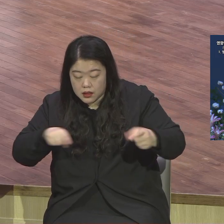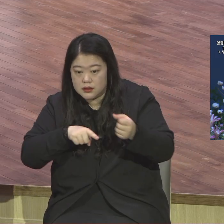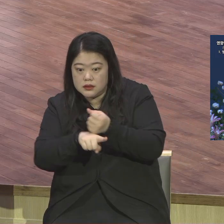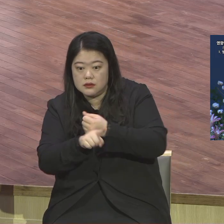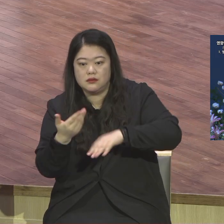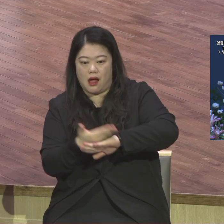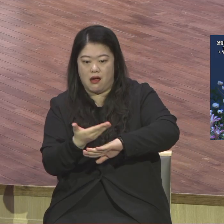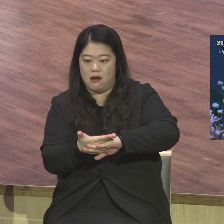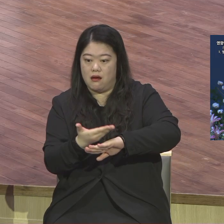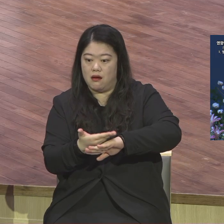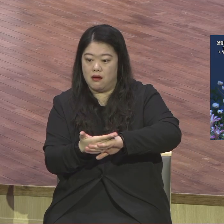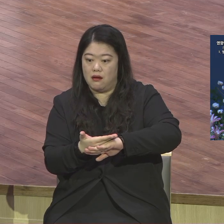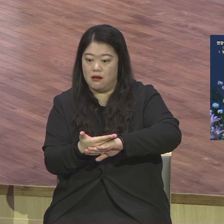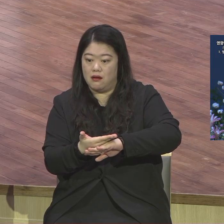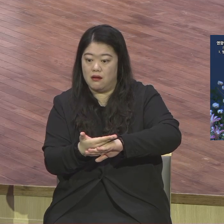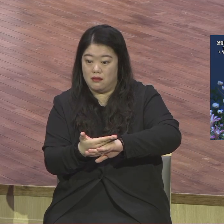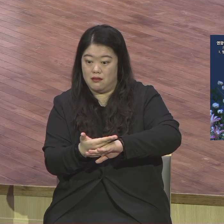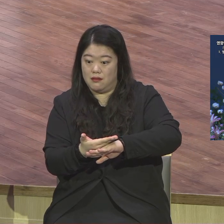지금